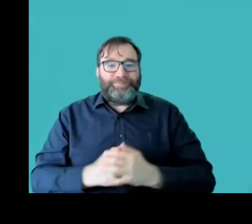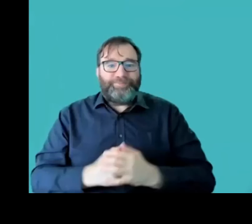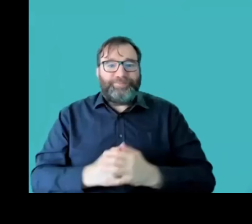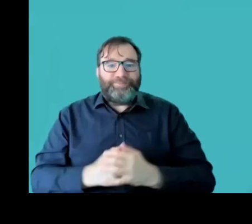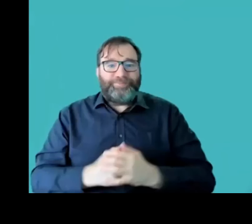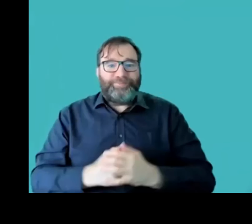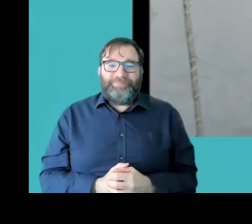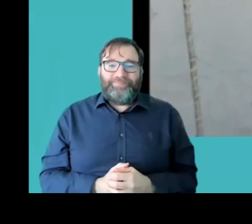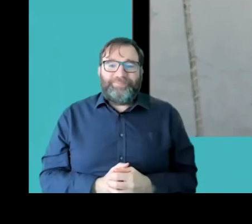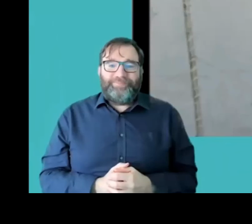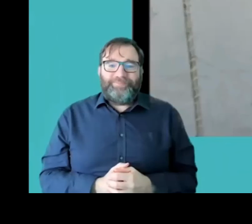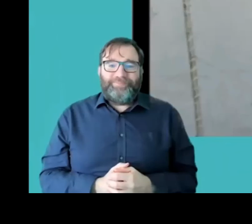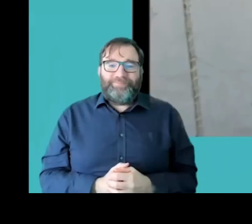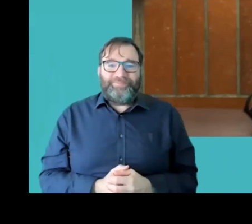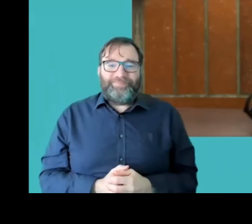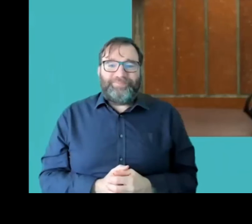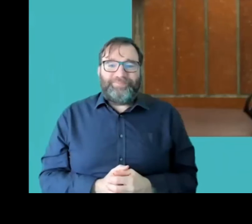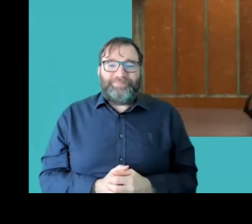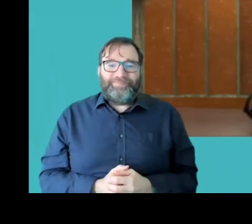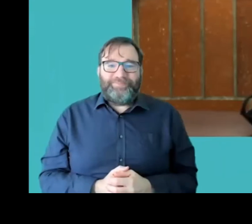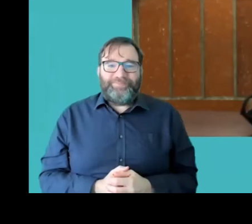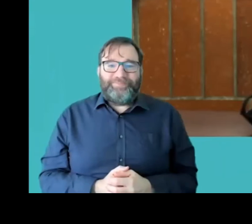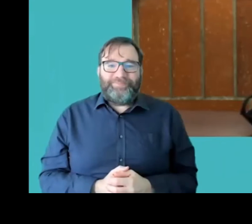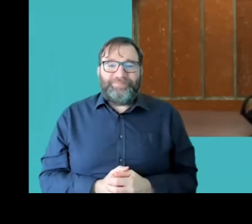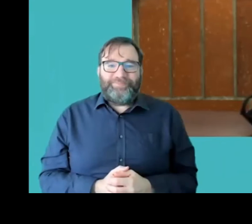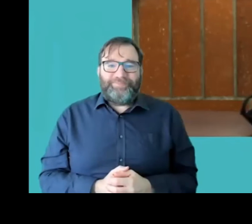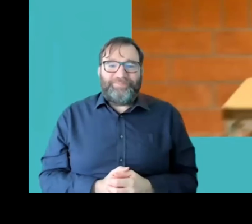Hãy subscribe cho kênh School bỏ lỡ những video hấp